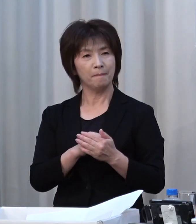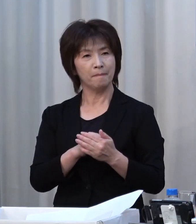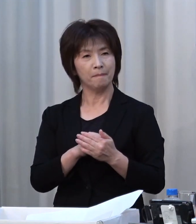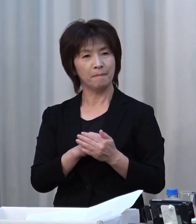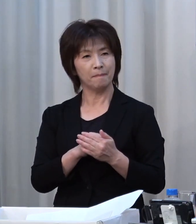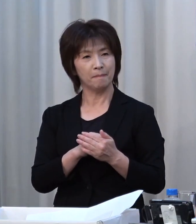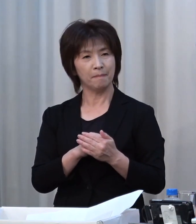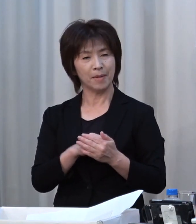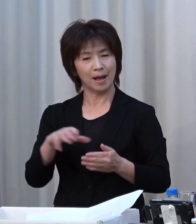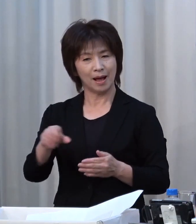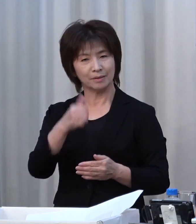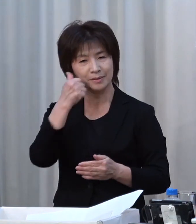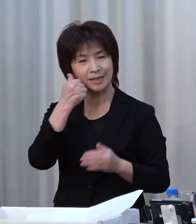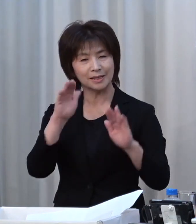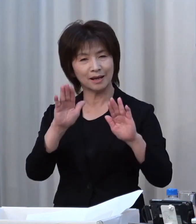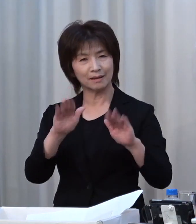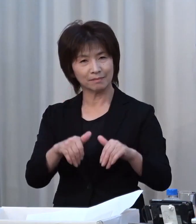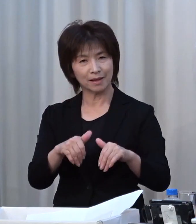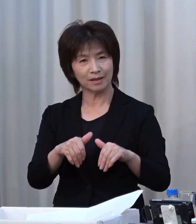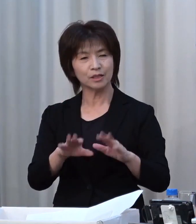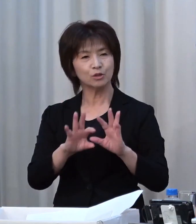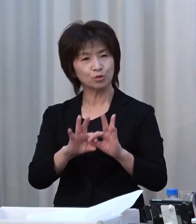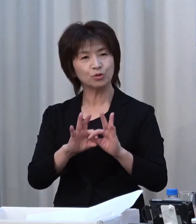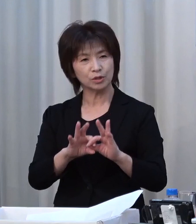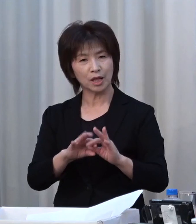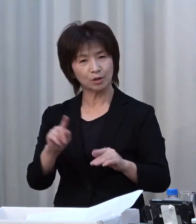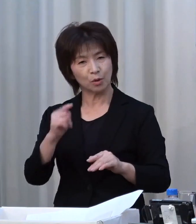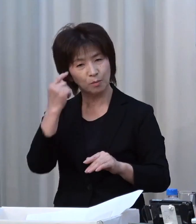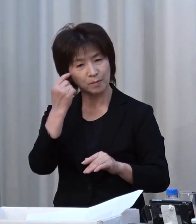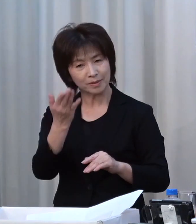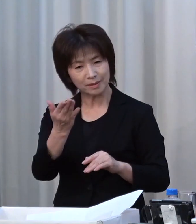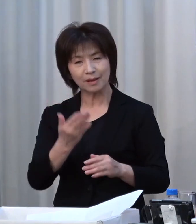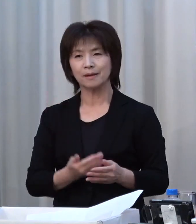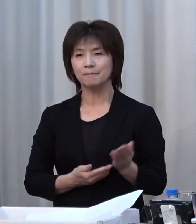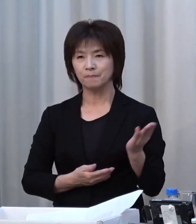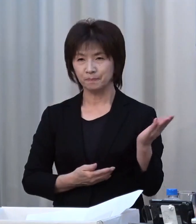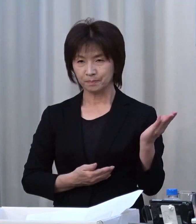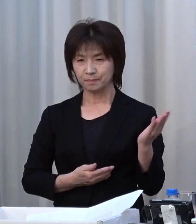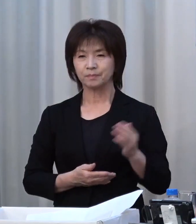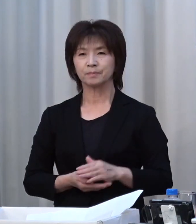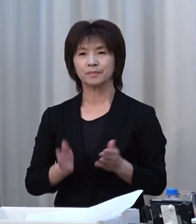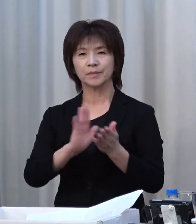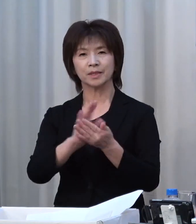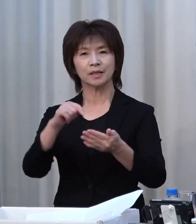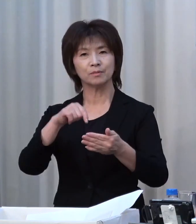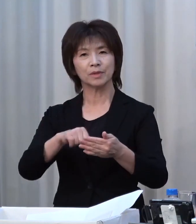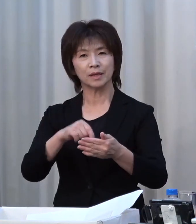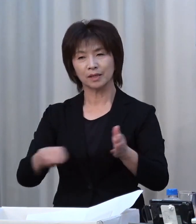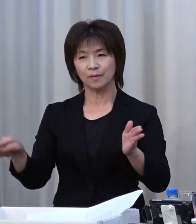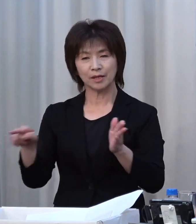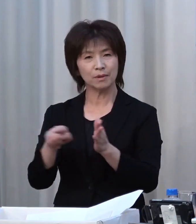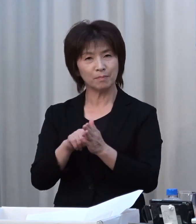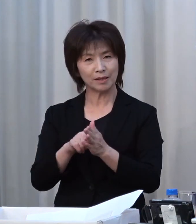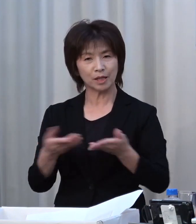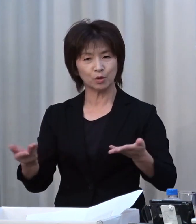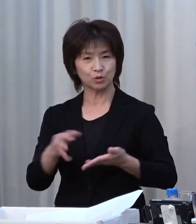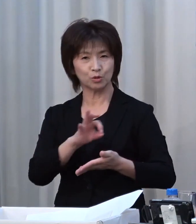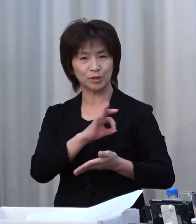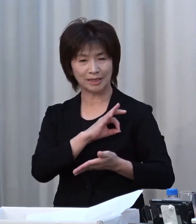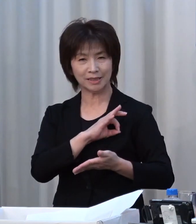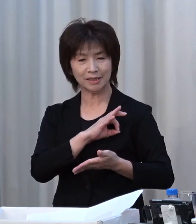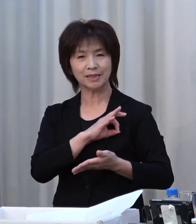把握されていなかったということについて、まずその数字を見てどのように思われたでしょうか。 ですね、県ではね、これまでも職員